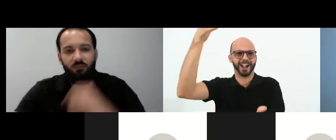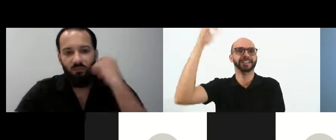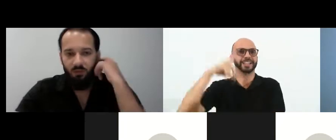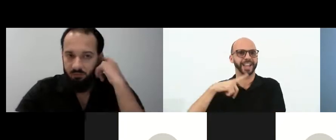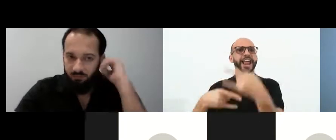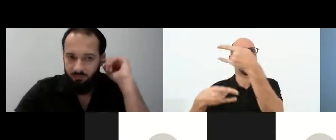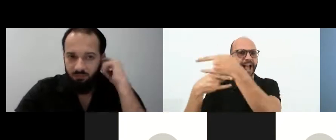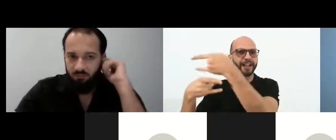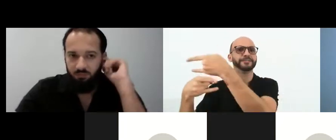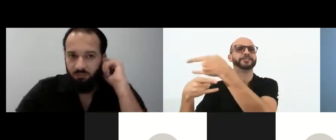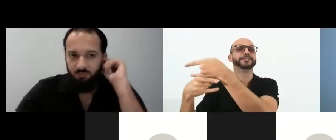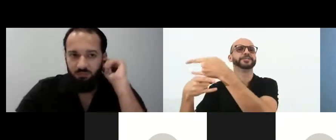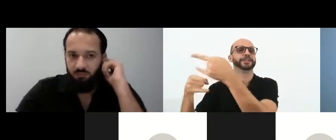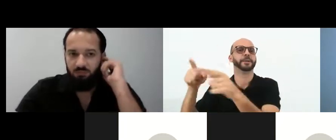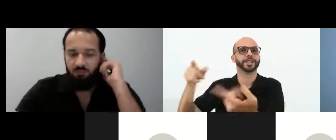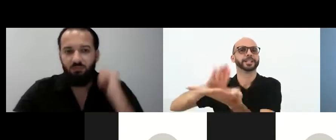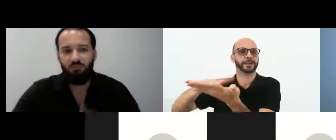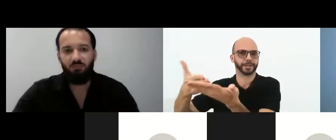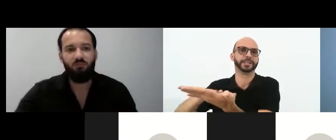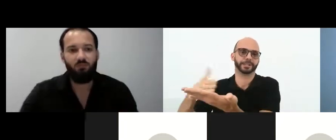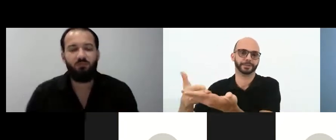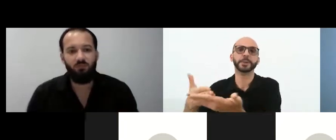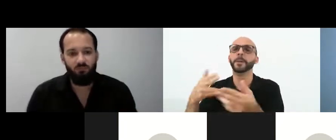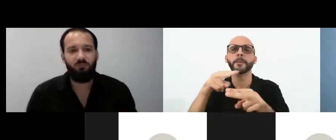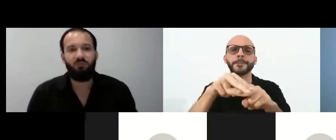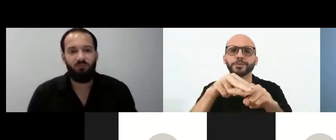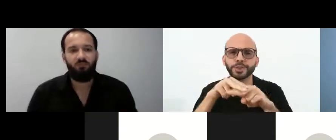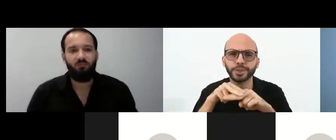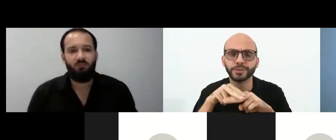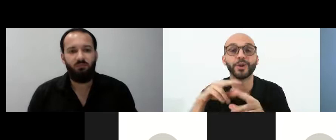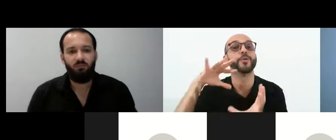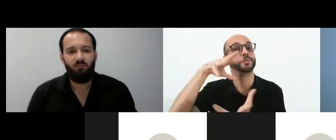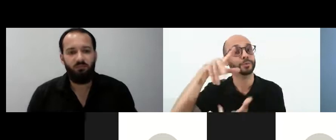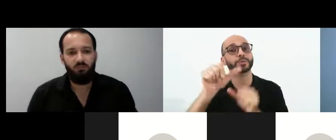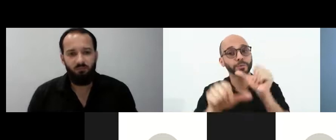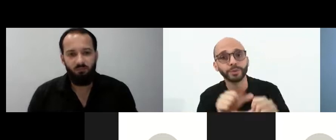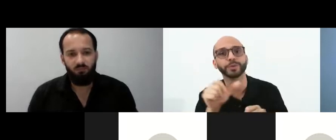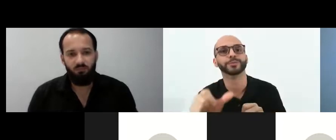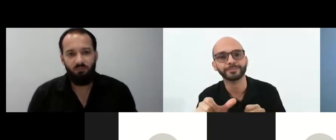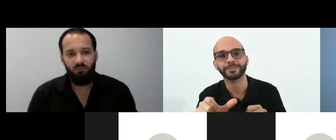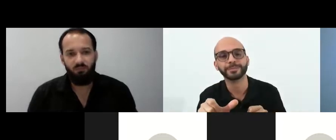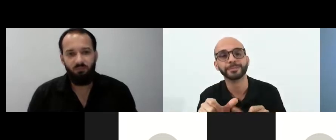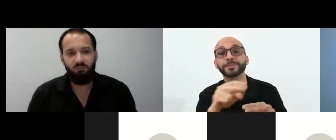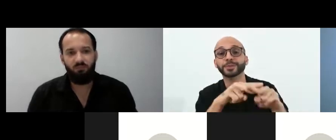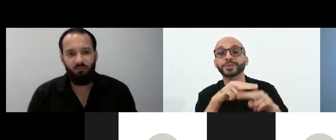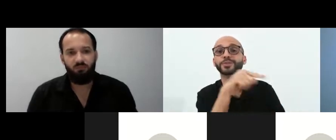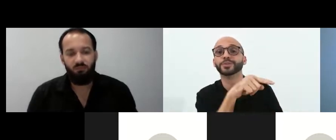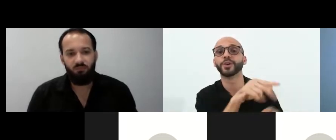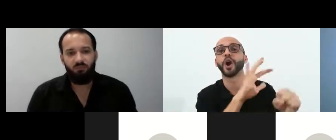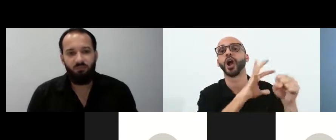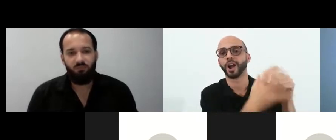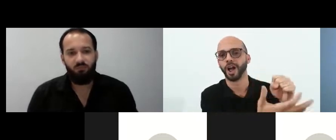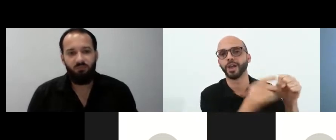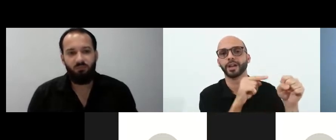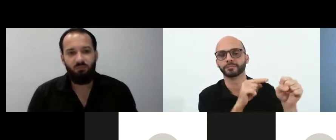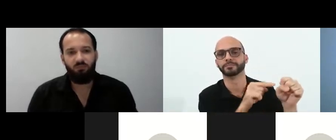o Brasil cada vez mais crescendo, as lives com os intérpretes tendo intérpretes nas músicas das lives.